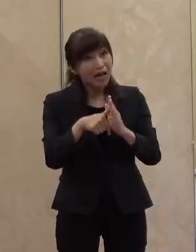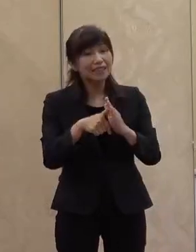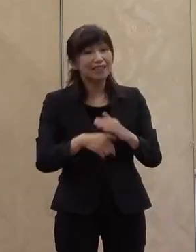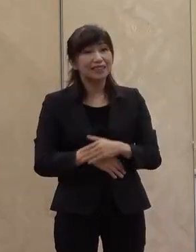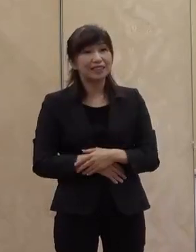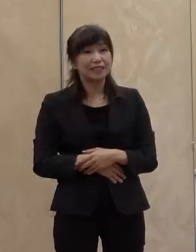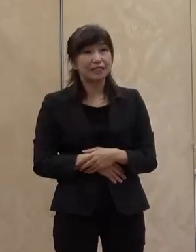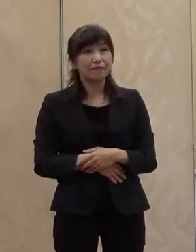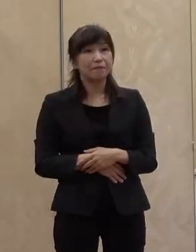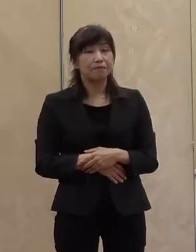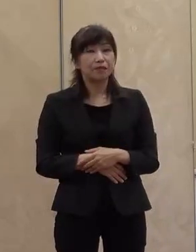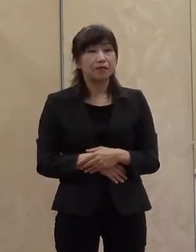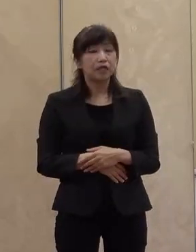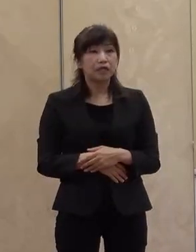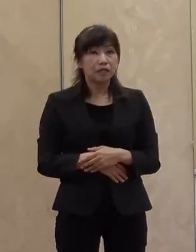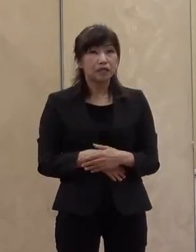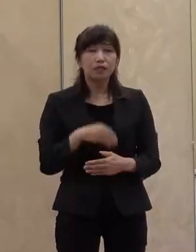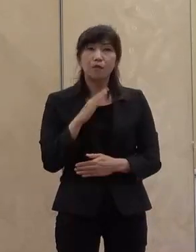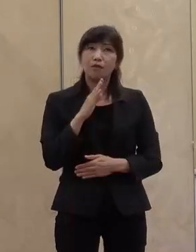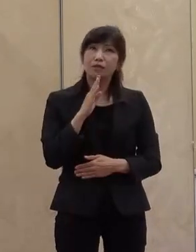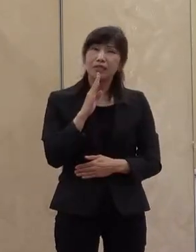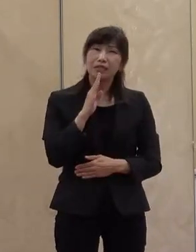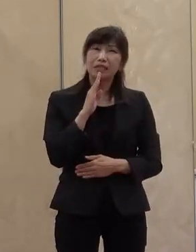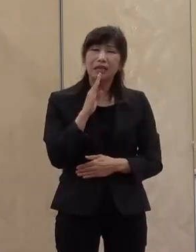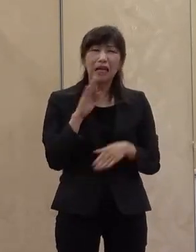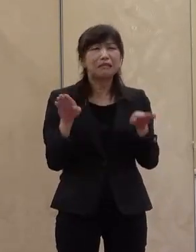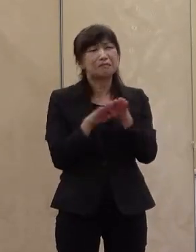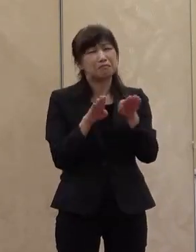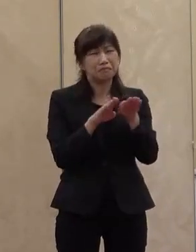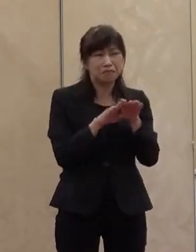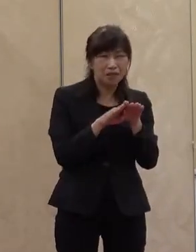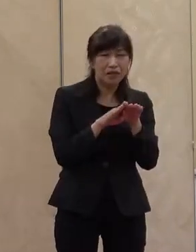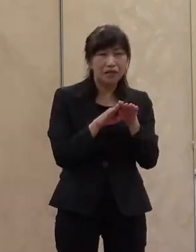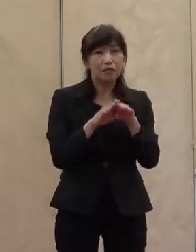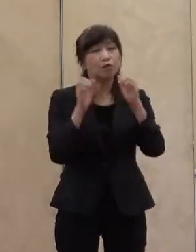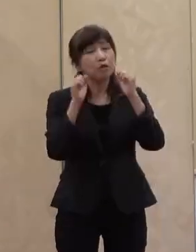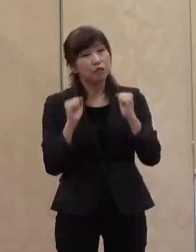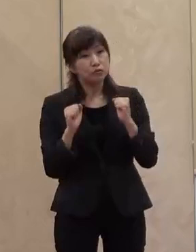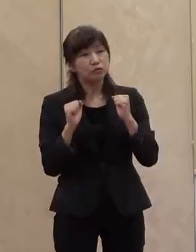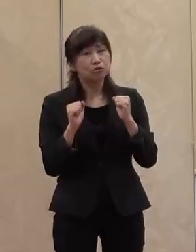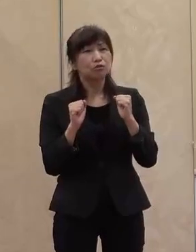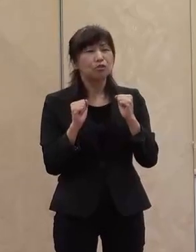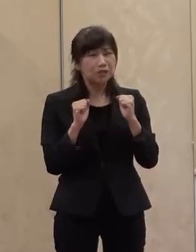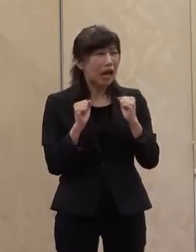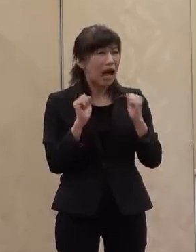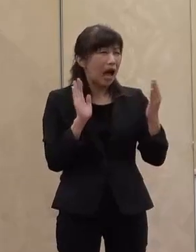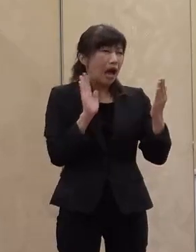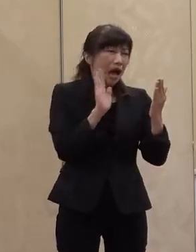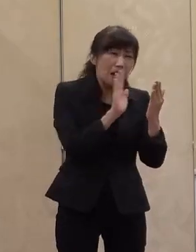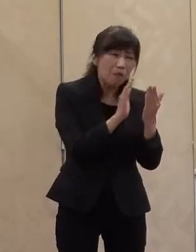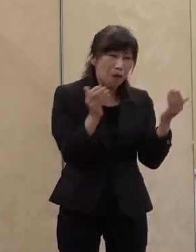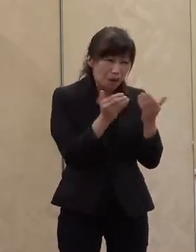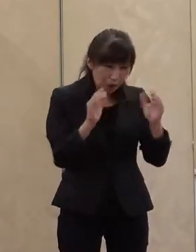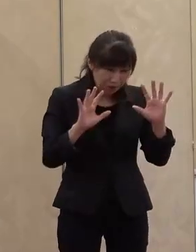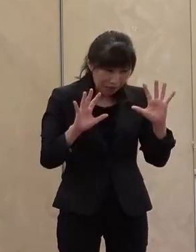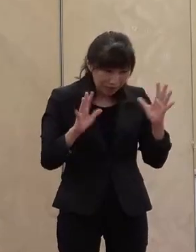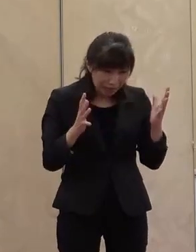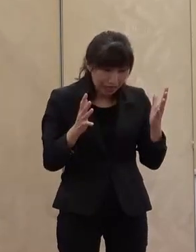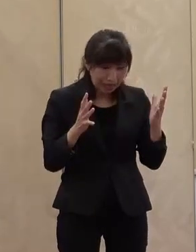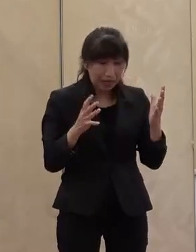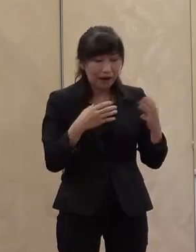まあ、だからその中でも実質本当に純粋に休業している方と、まあ、ある意味失業予備軍になっているような方いらっしゃると思い